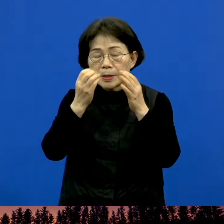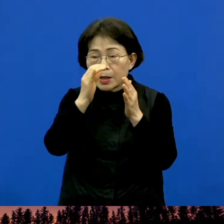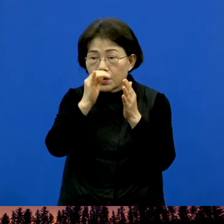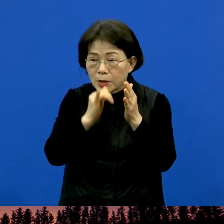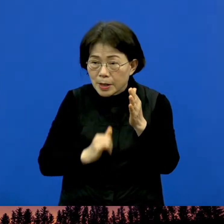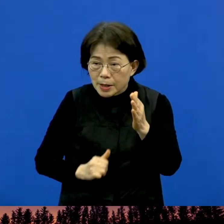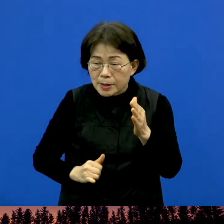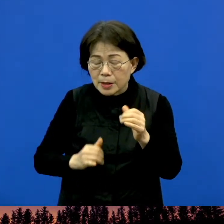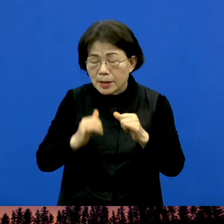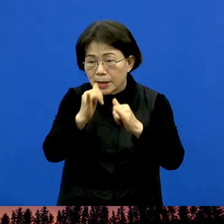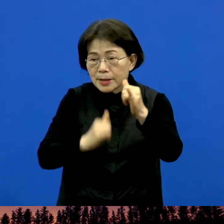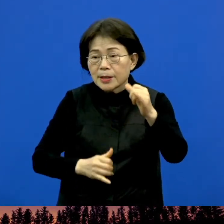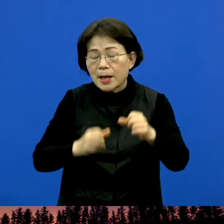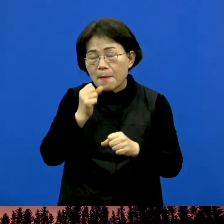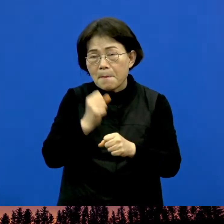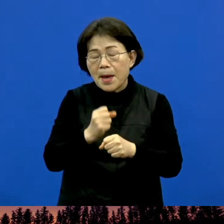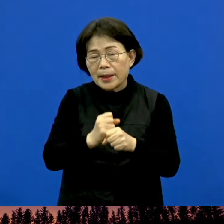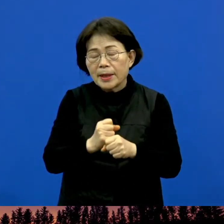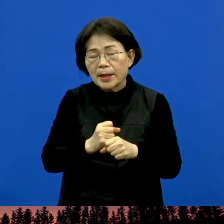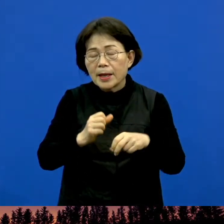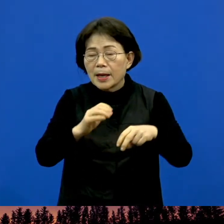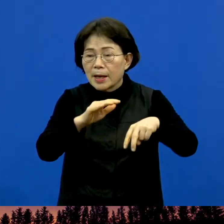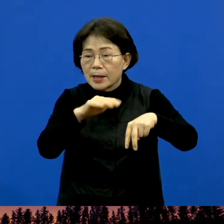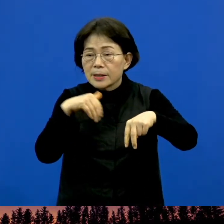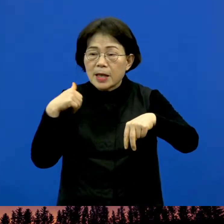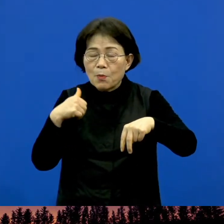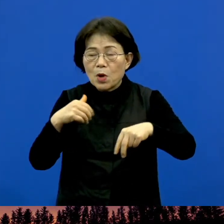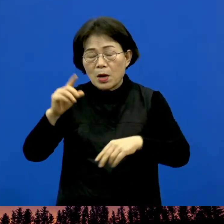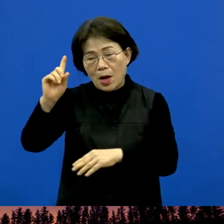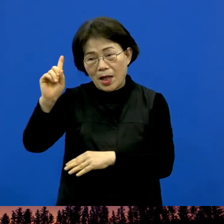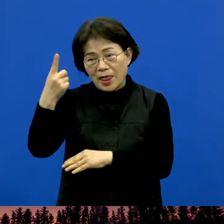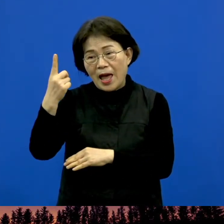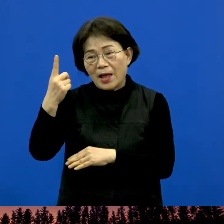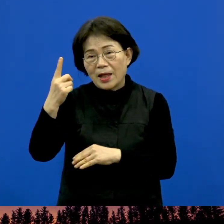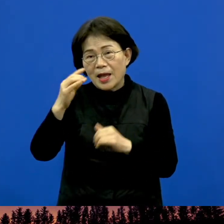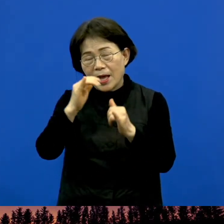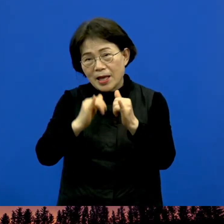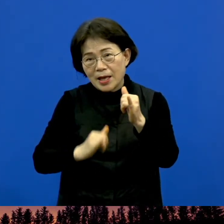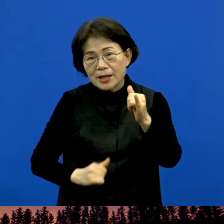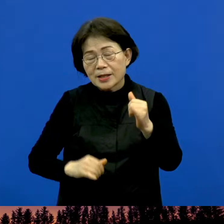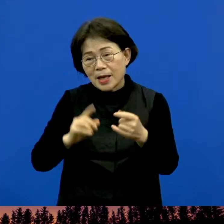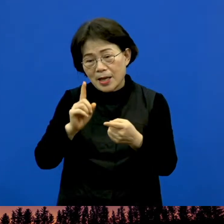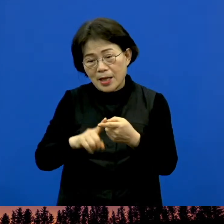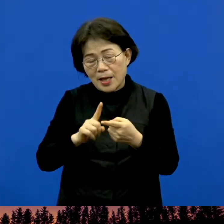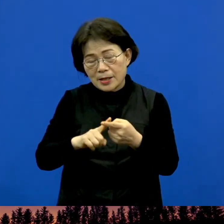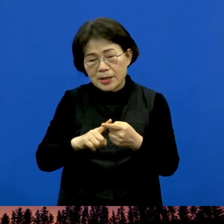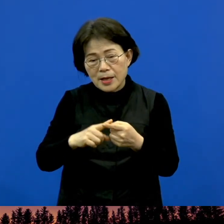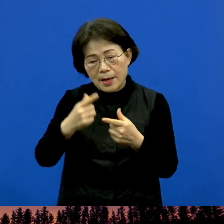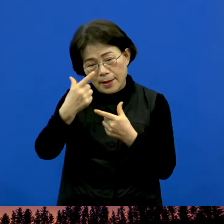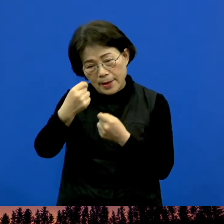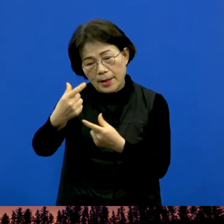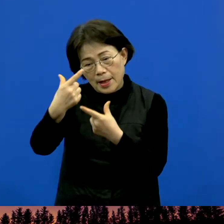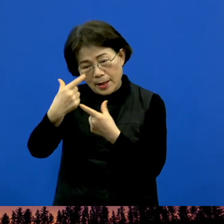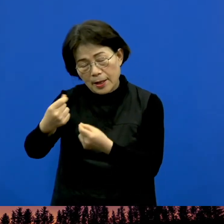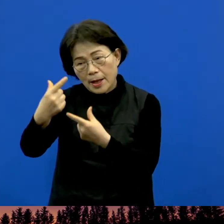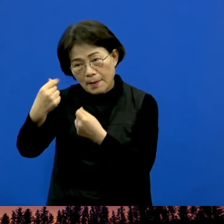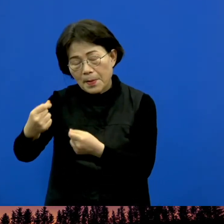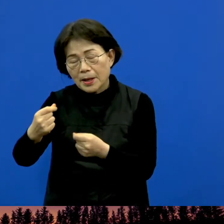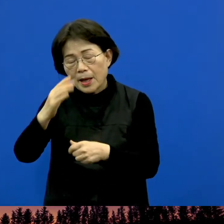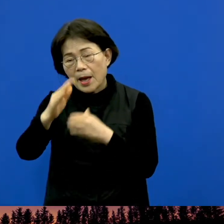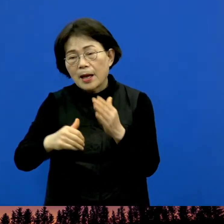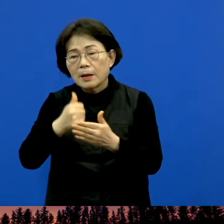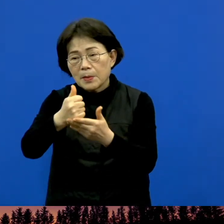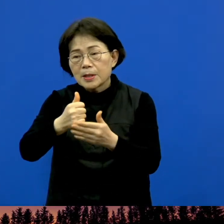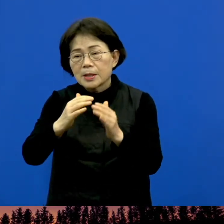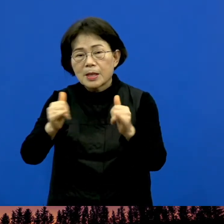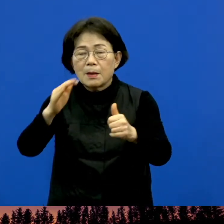사무엘, 다윗, 이 역사에 하나님이 사람을 부르시고 당시 일을 이루고